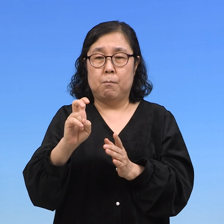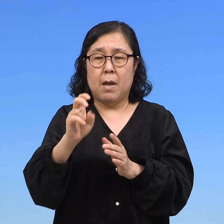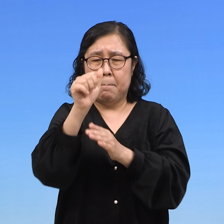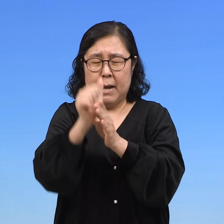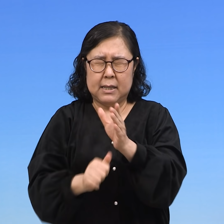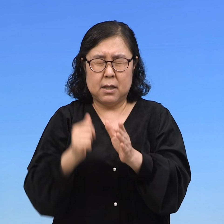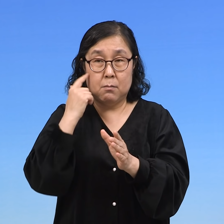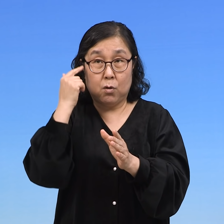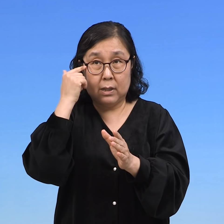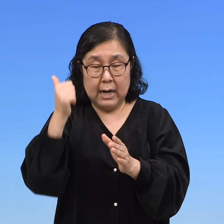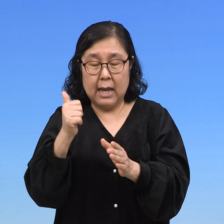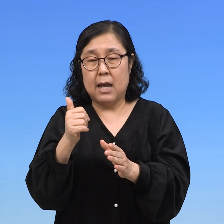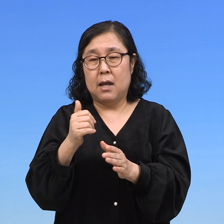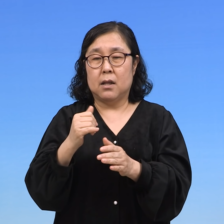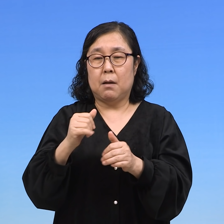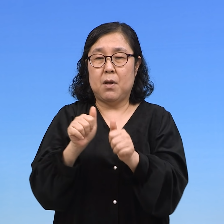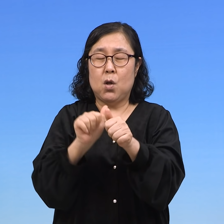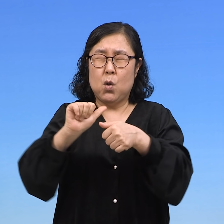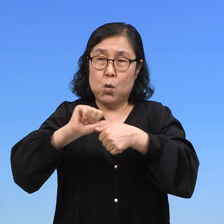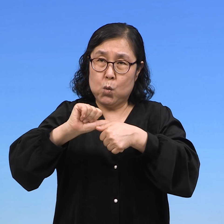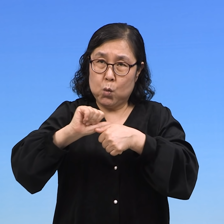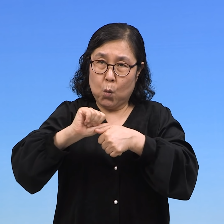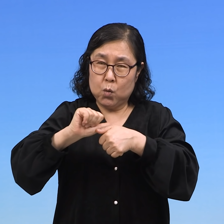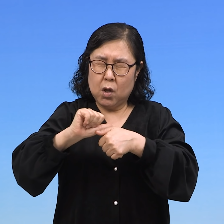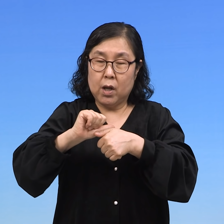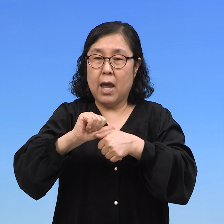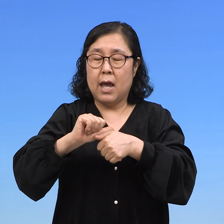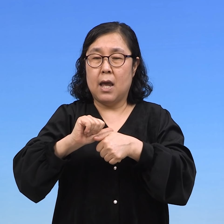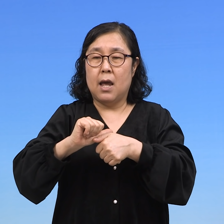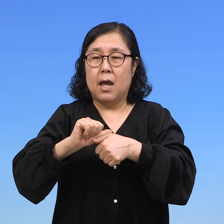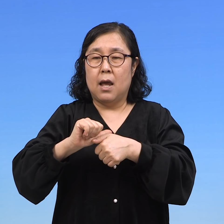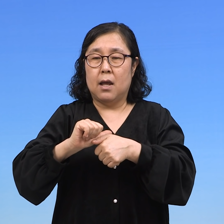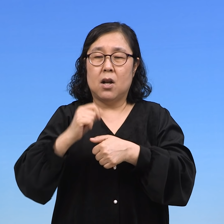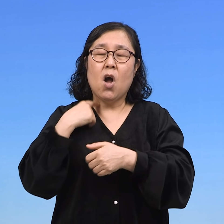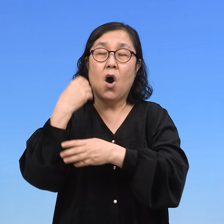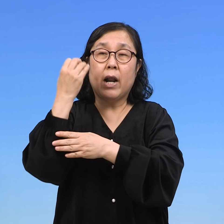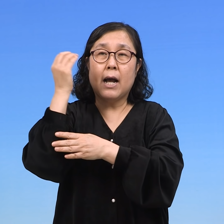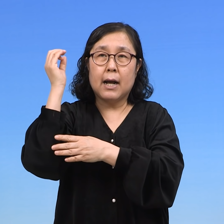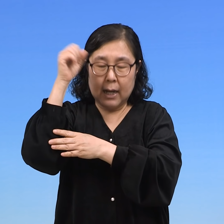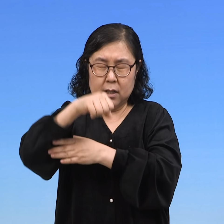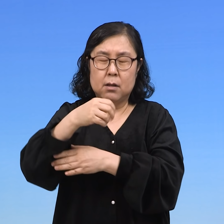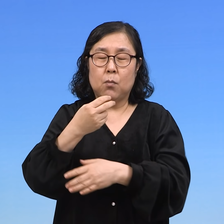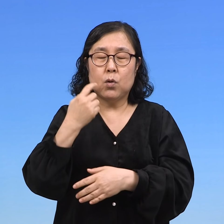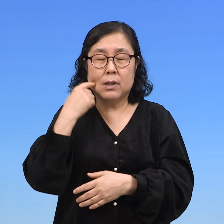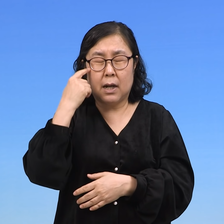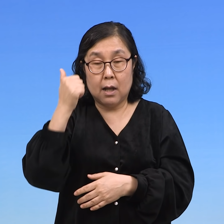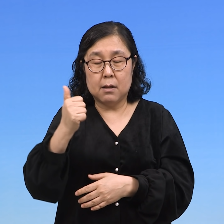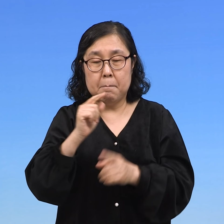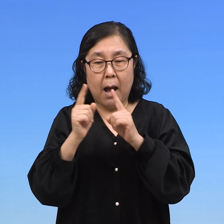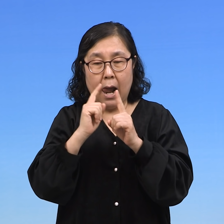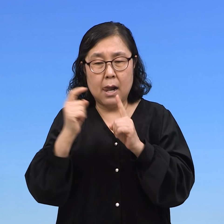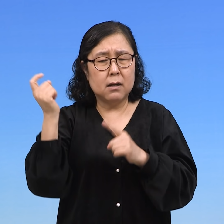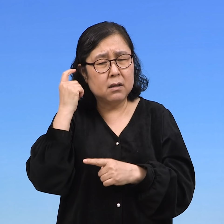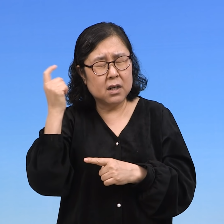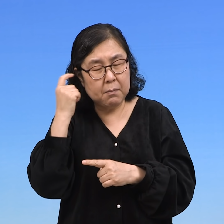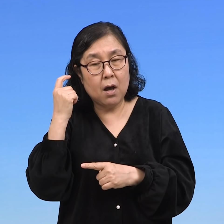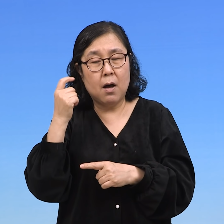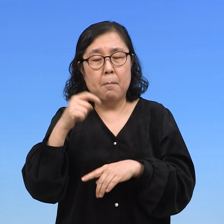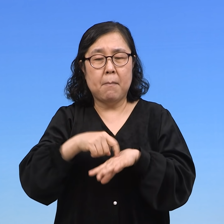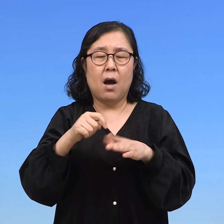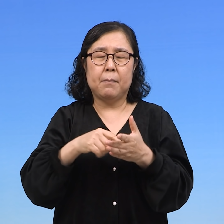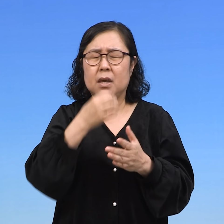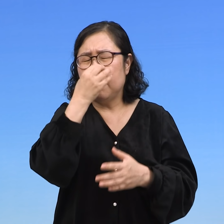이런 일들을 겪으면 그건 저를 진짜 낙심을 시키는 일이더라고요 예수님의 마음이 바로